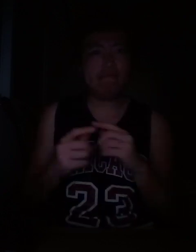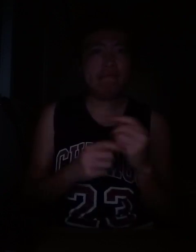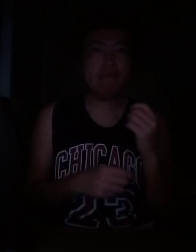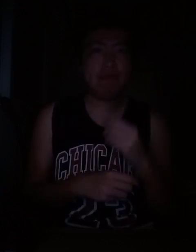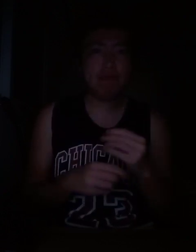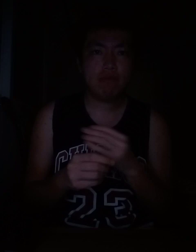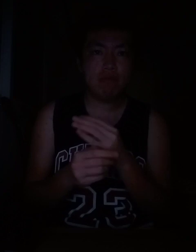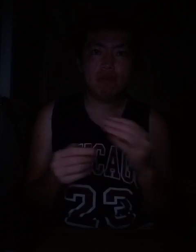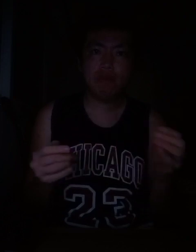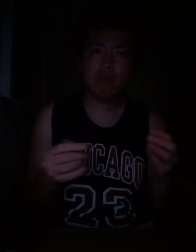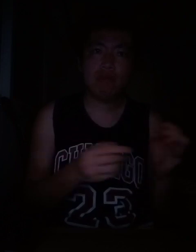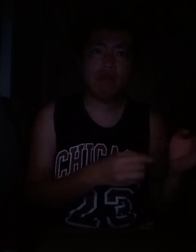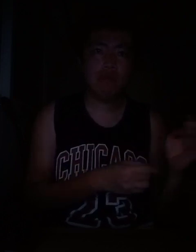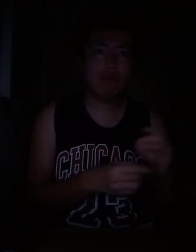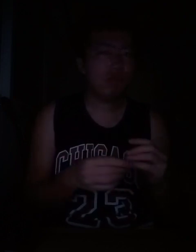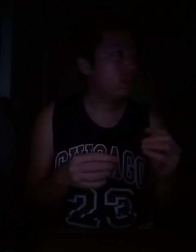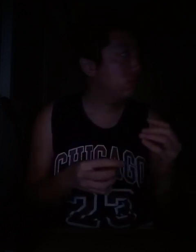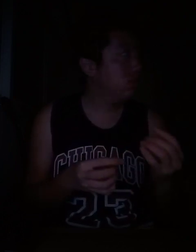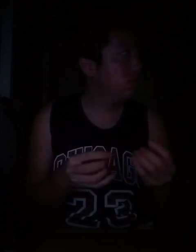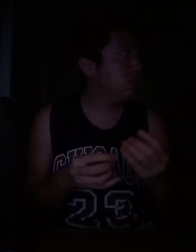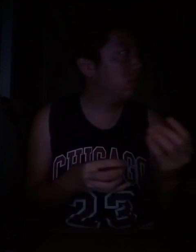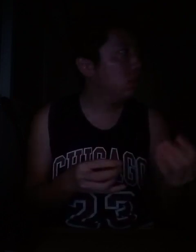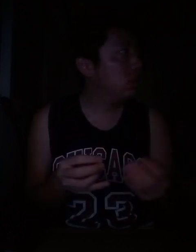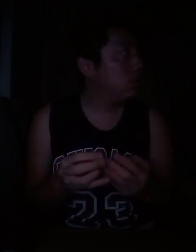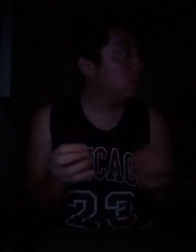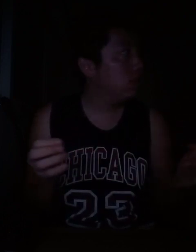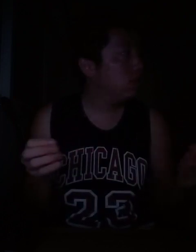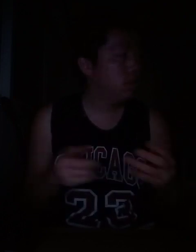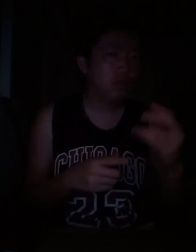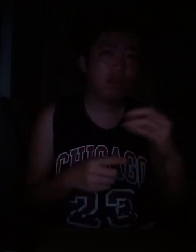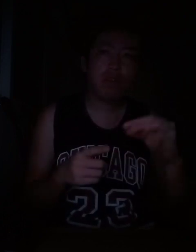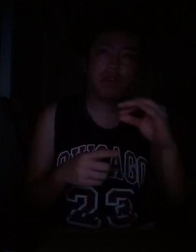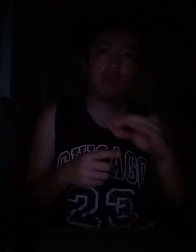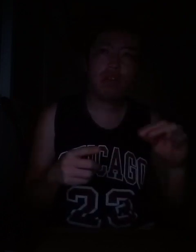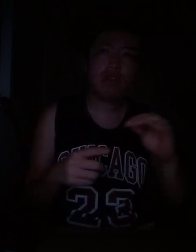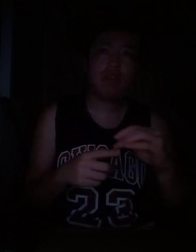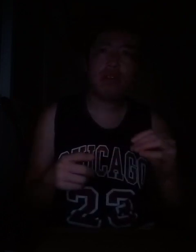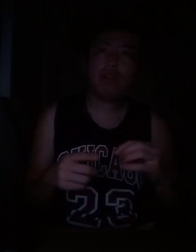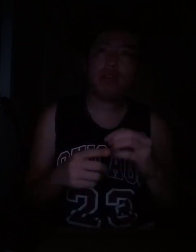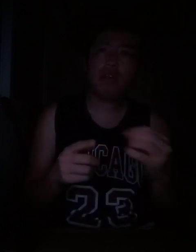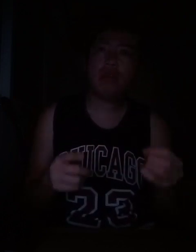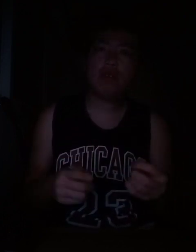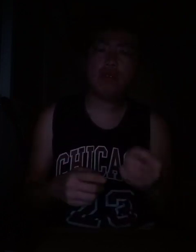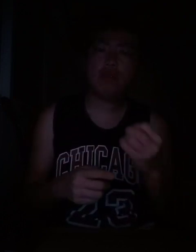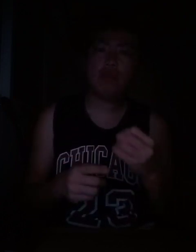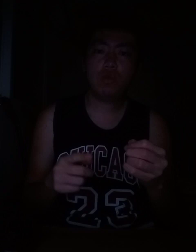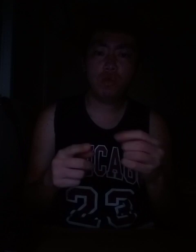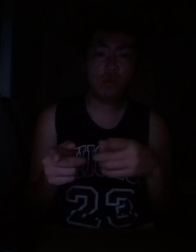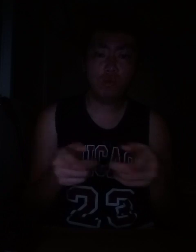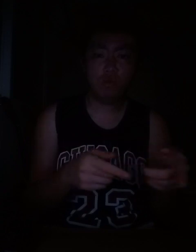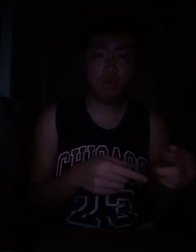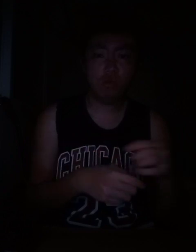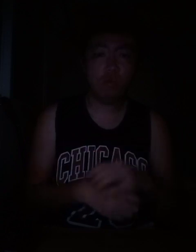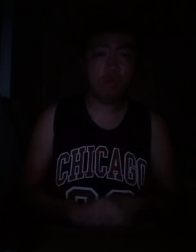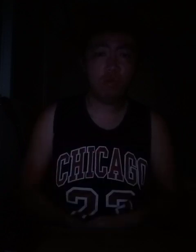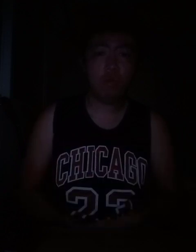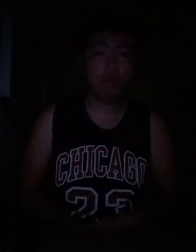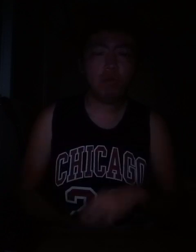개인정보를 전달하고 살해 방법을 특정한 뒤에 범행 대가로 이 조주빈에게 돈을 보냈습니다. 실행에 옮기지는